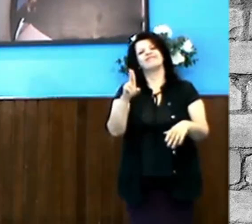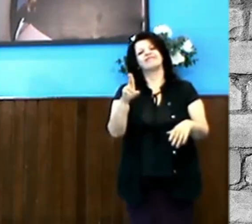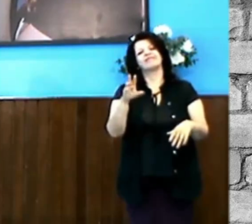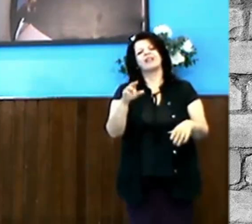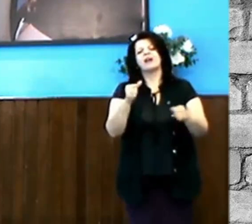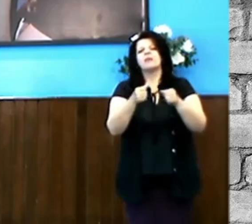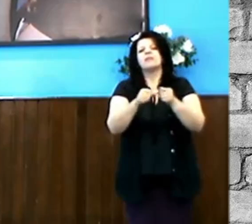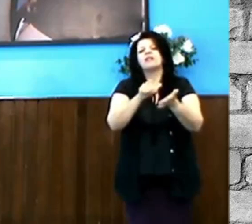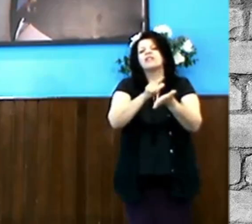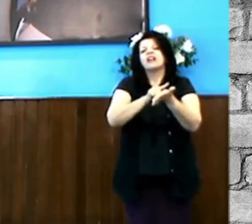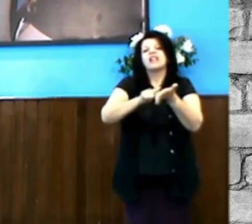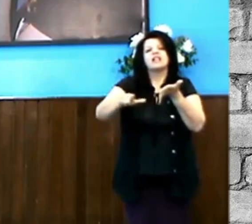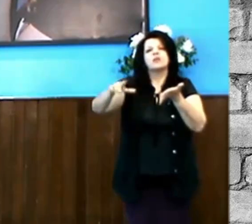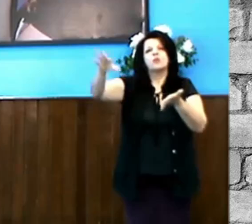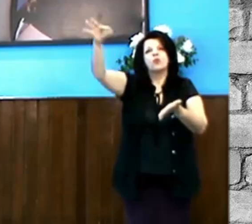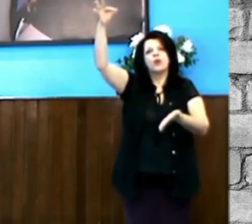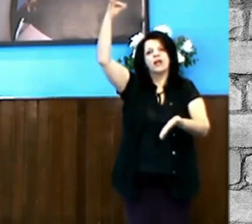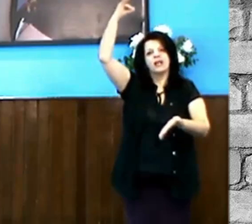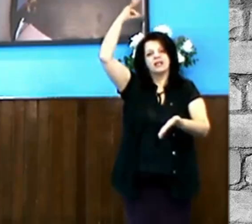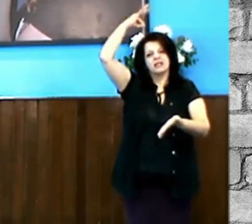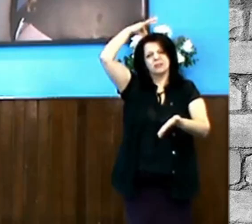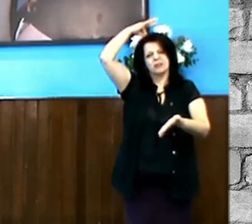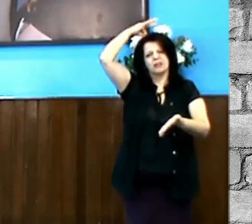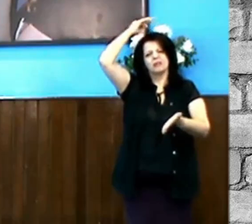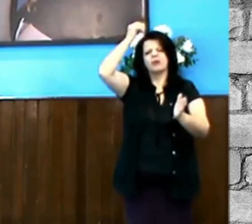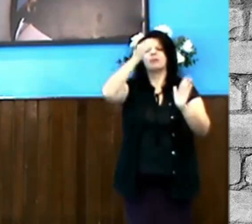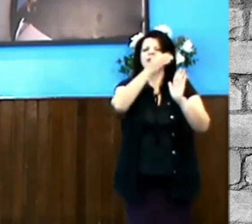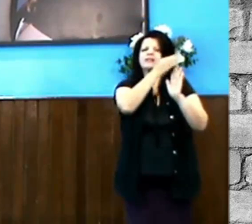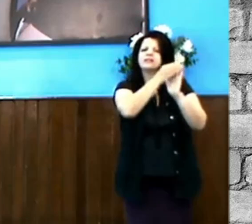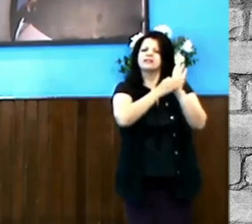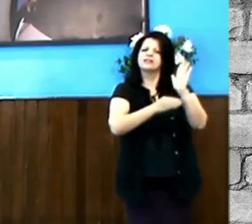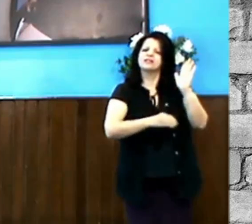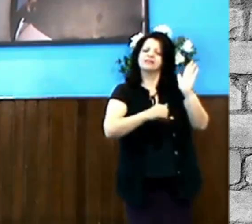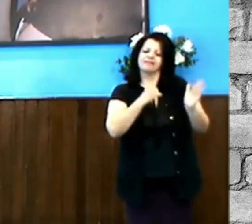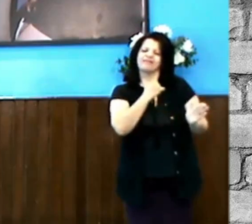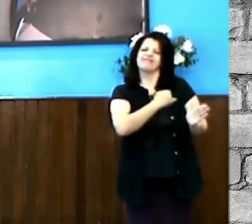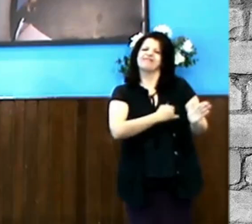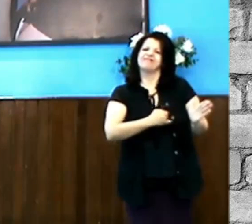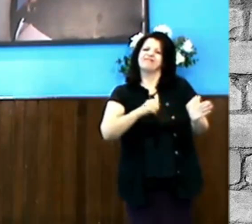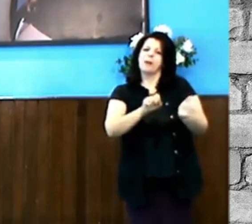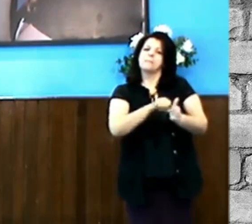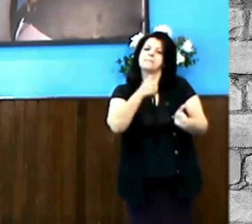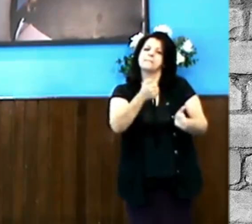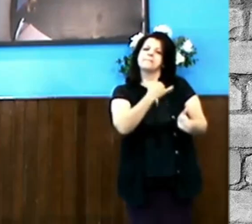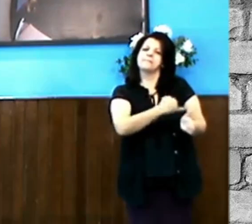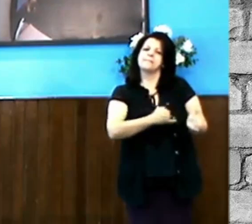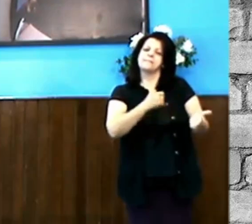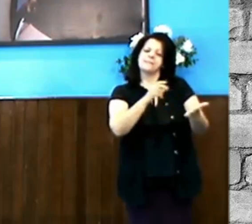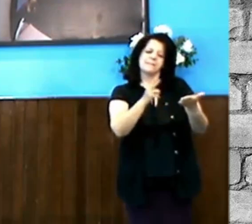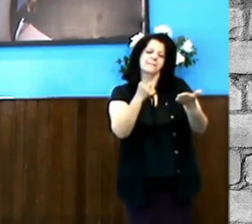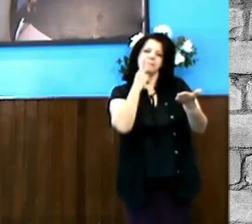desintoxicado, limpado espiritualmente, esse texto aqui nos dá a receita, ele nos dá a fórmula. E eu quero mencioná-la para